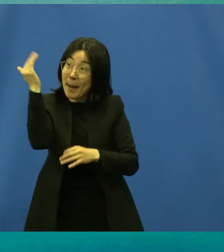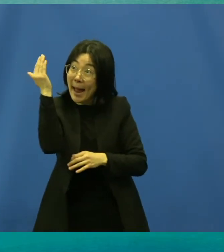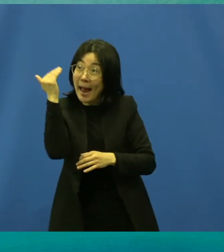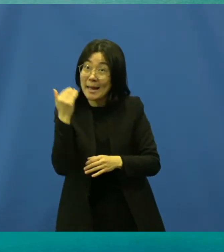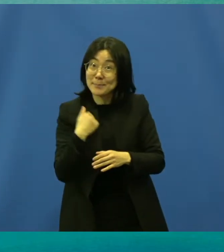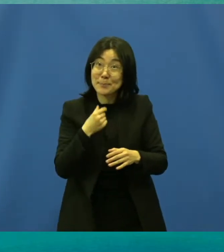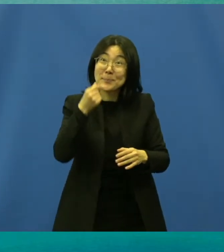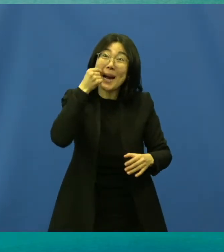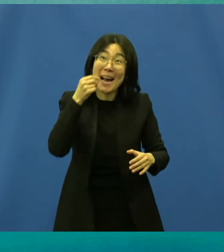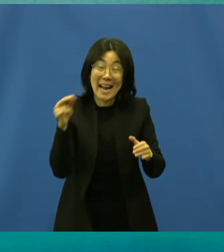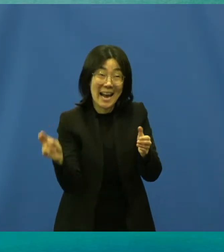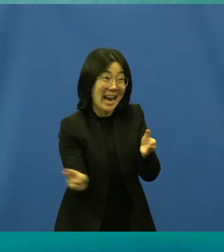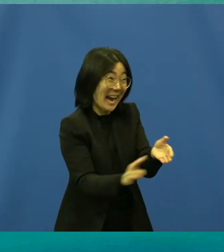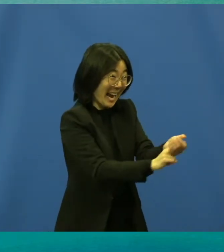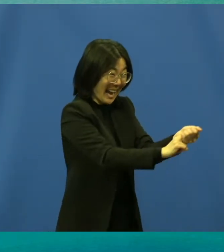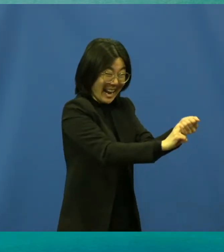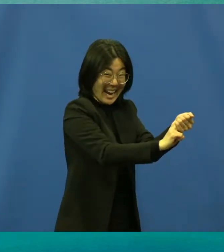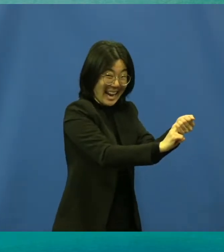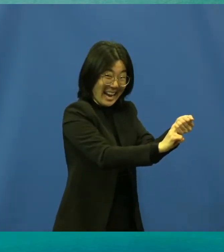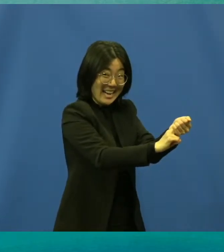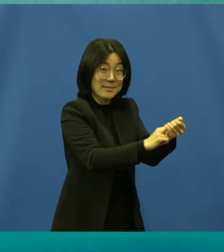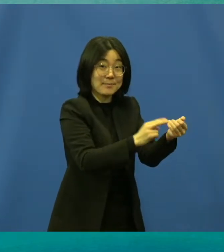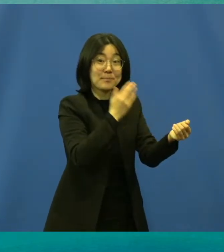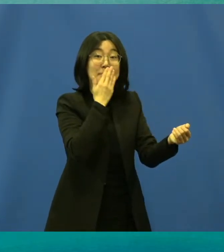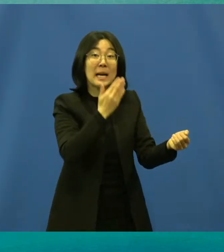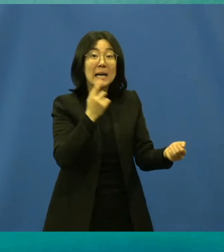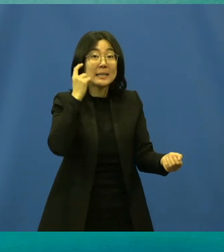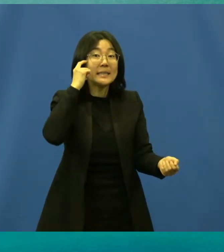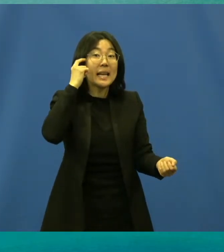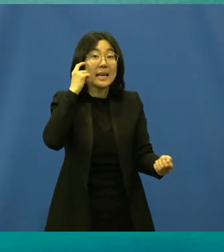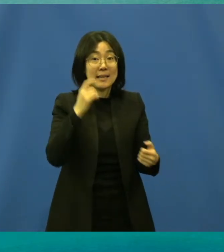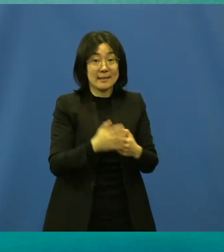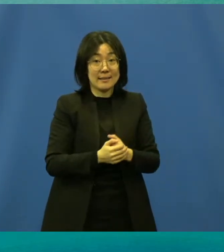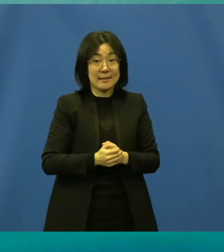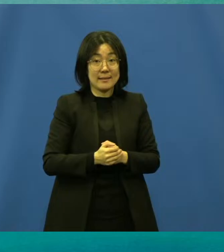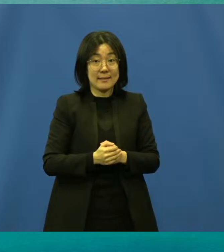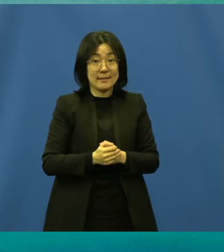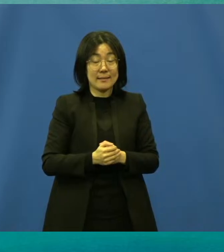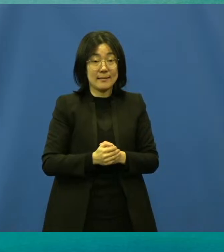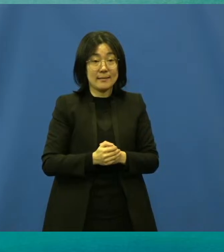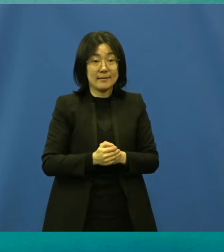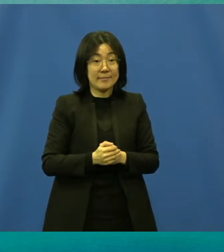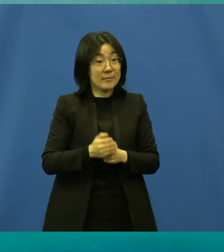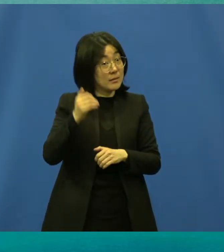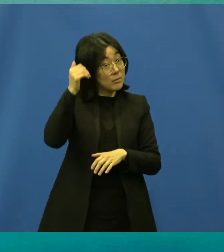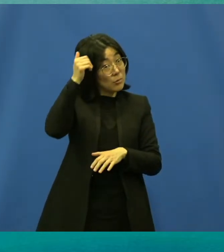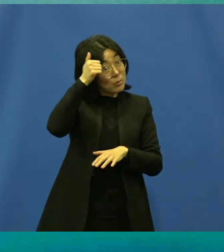하나님의 추격을 얼마든지 따돌릴 수 있다고 생각했어요.